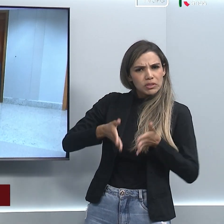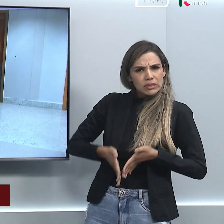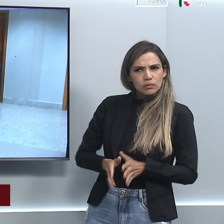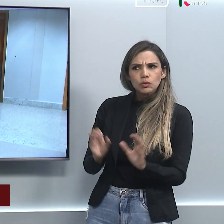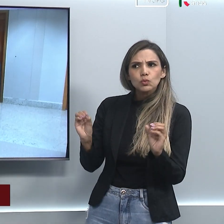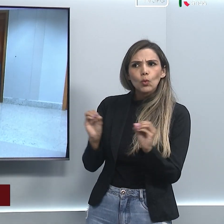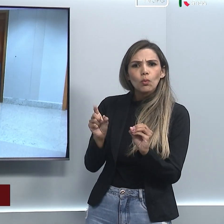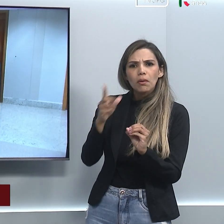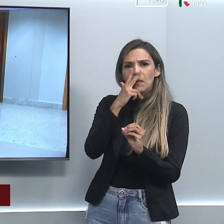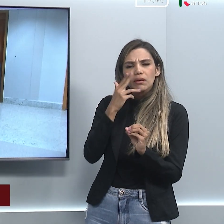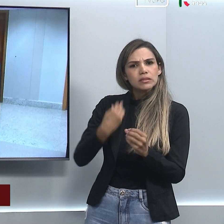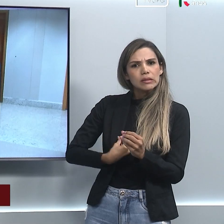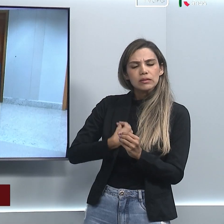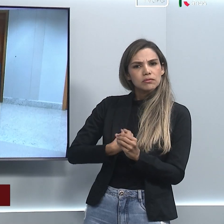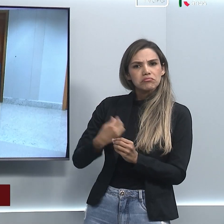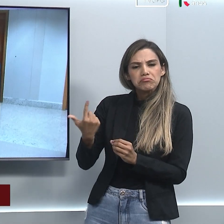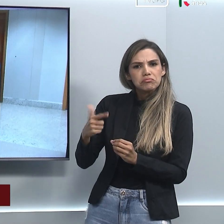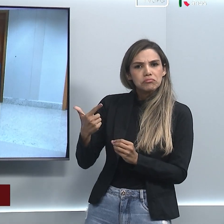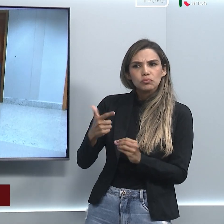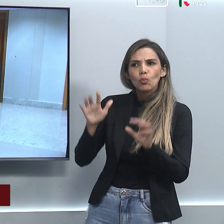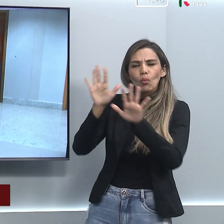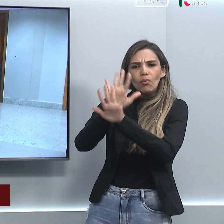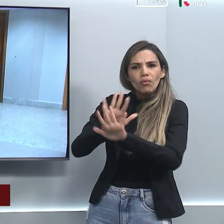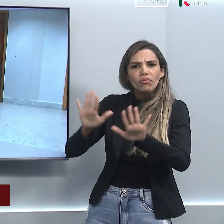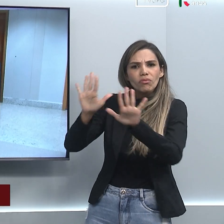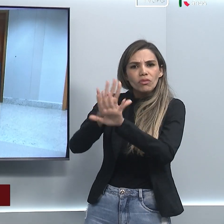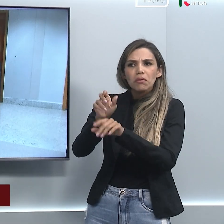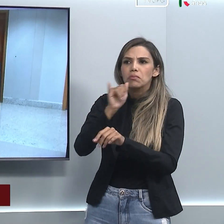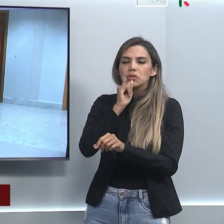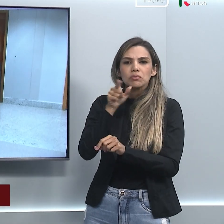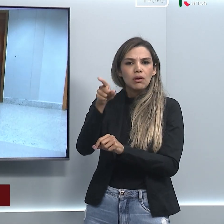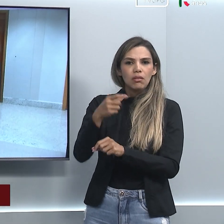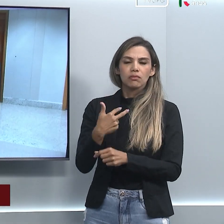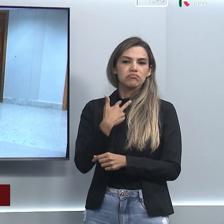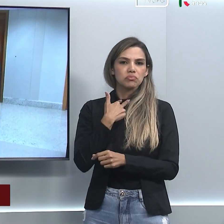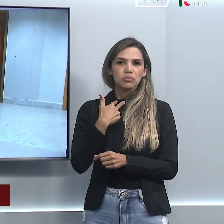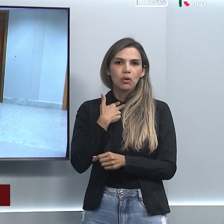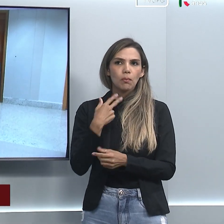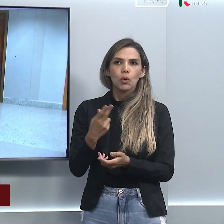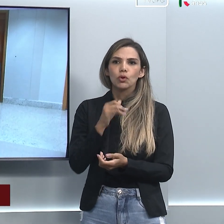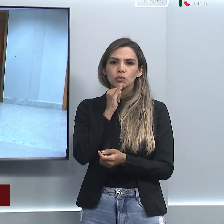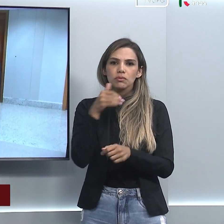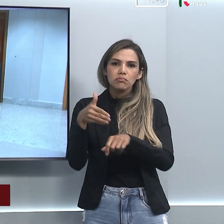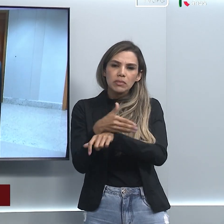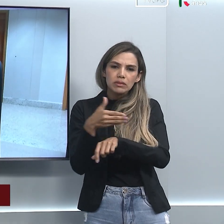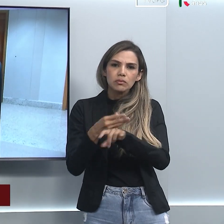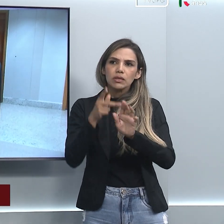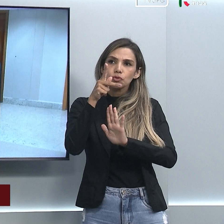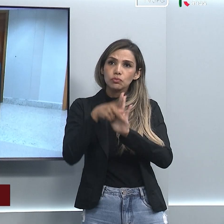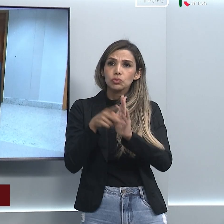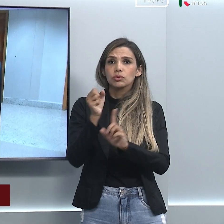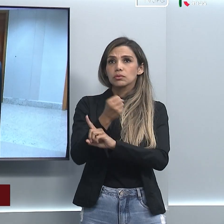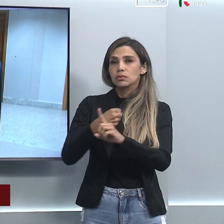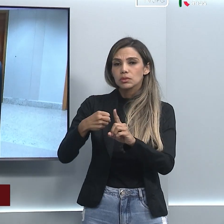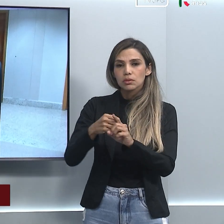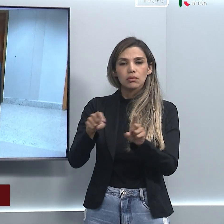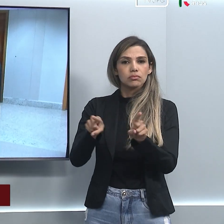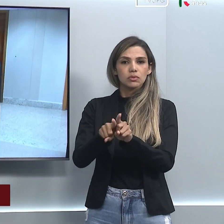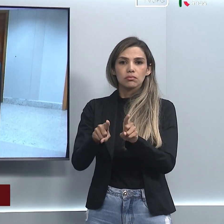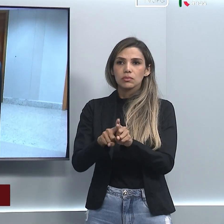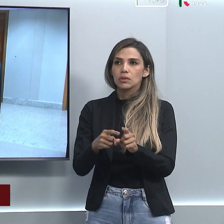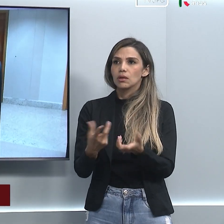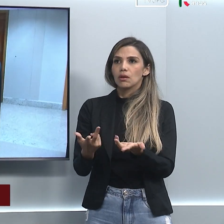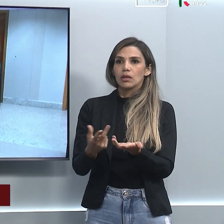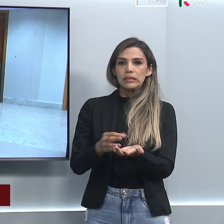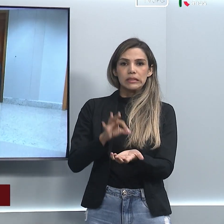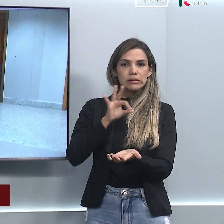na invisibilidade. Estão fora de concursos públicos, fora de programas sociais, fora de